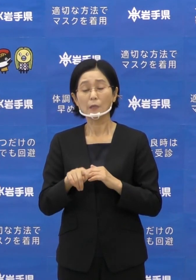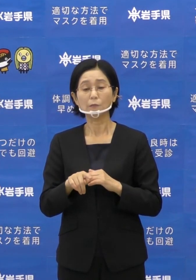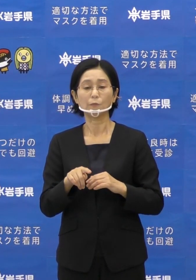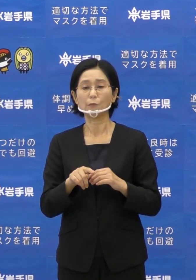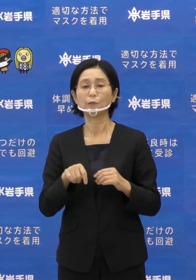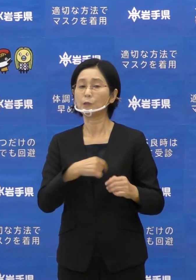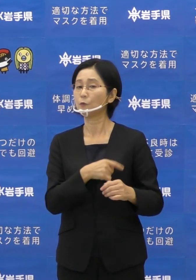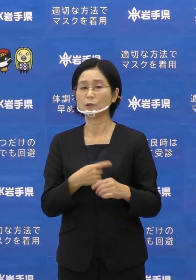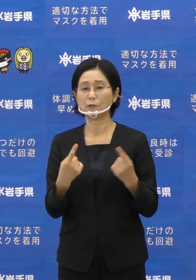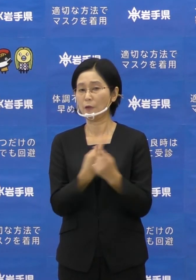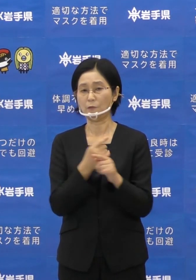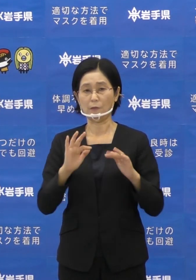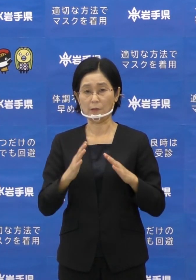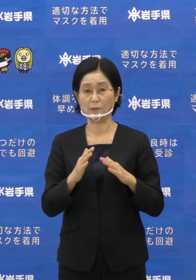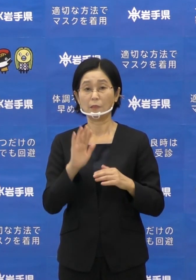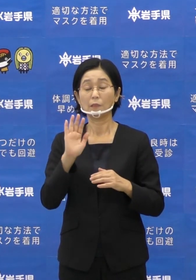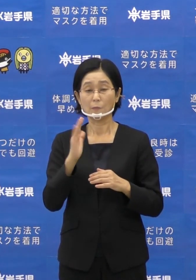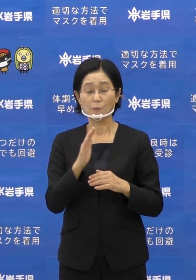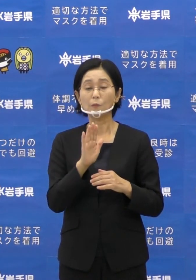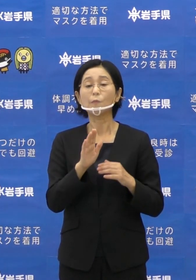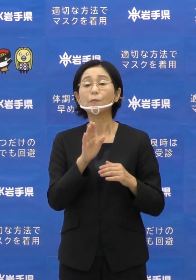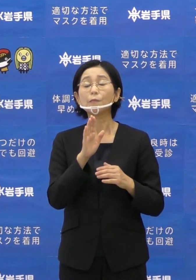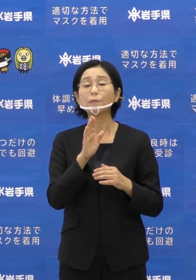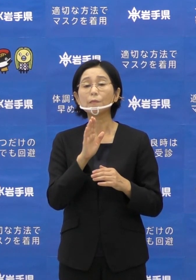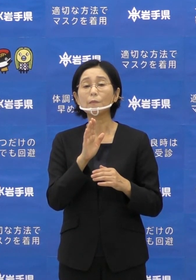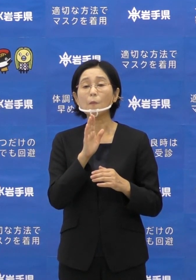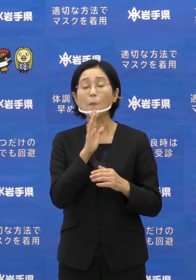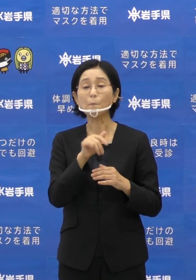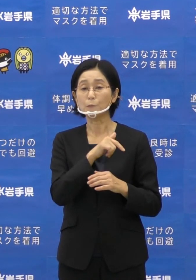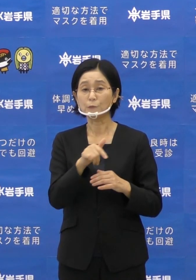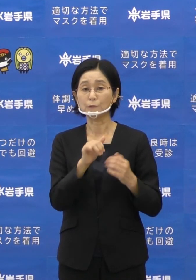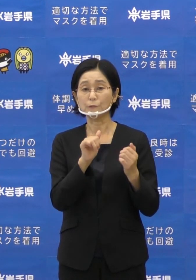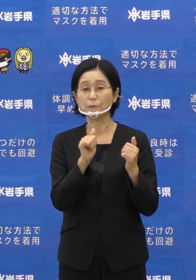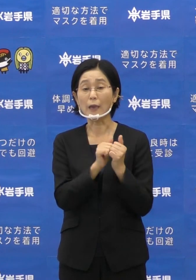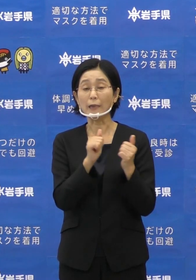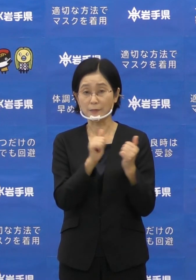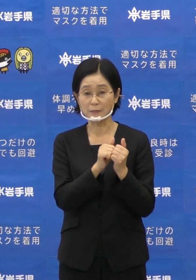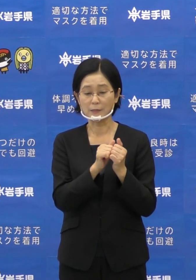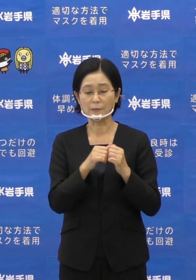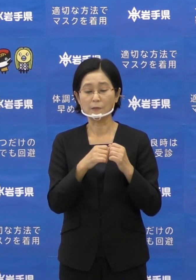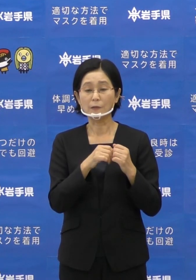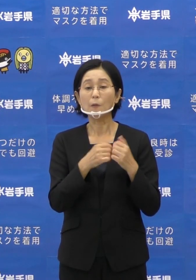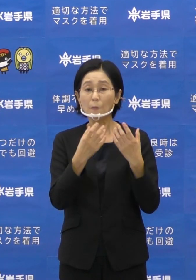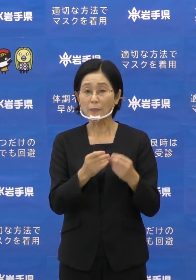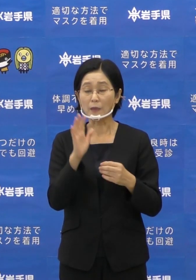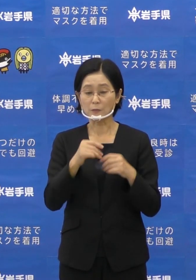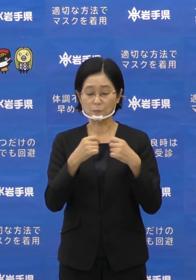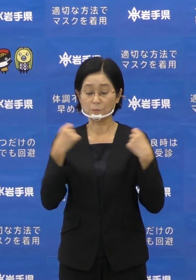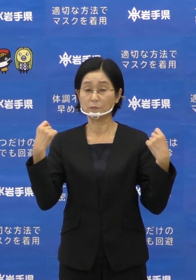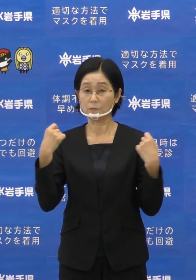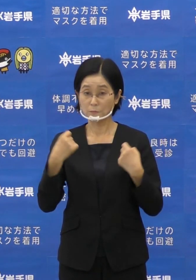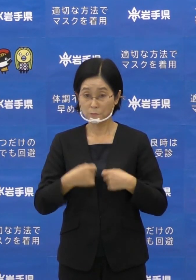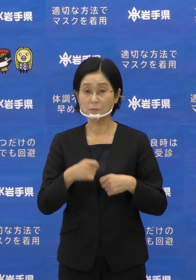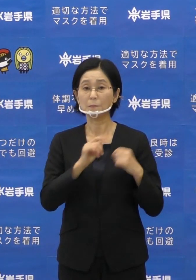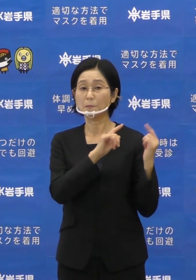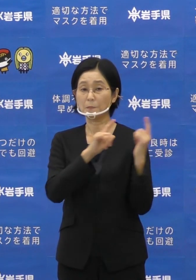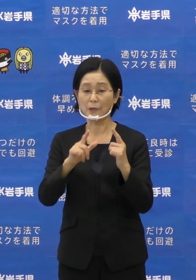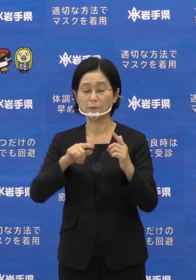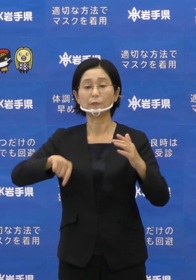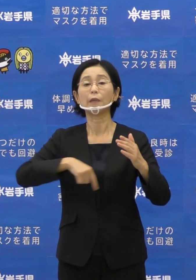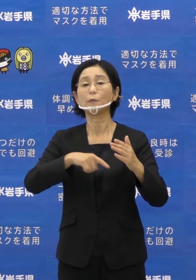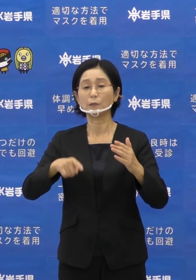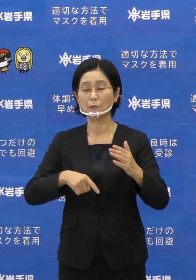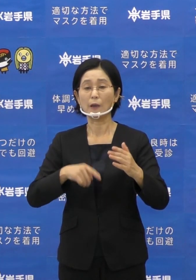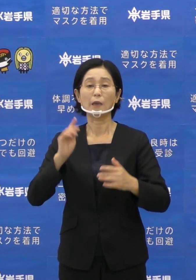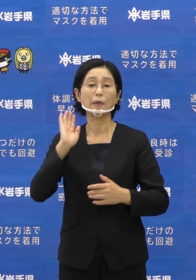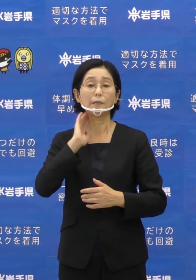で、対策本部会議として正式に発表する文書、それには知事メッセージも含まれますけれども、